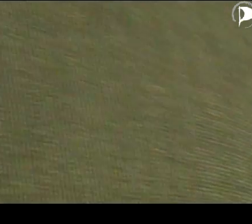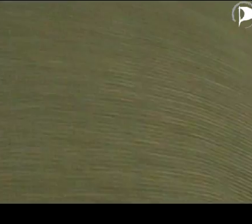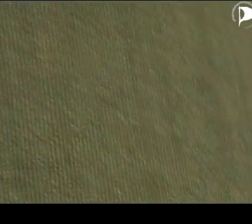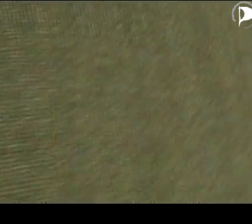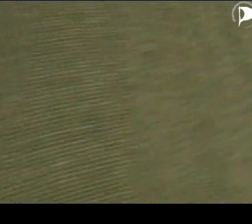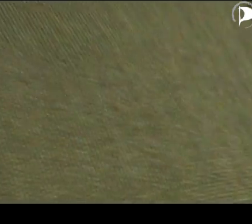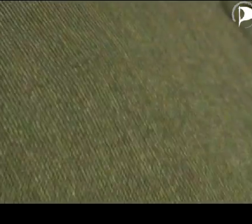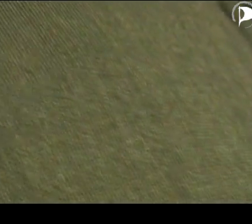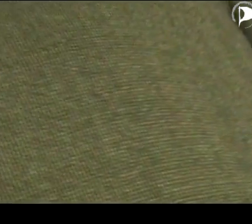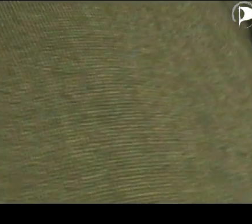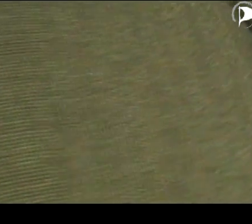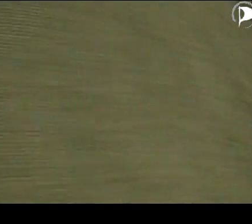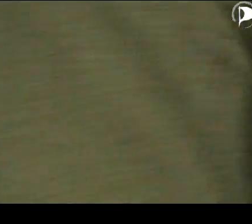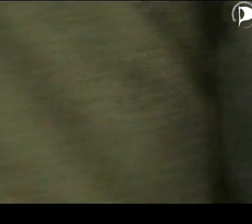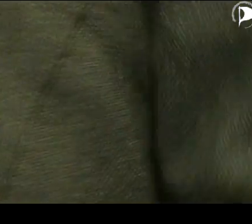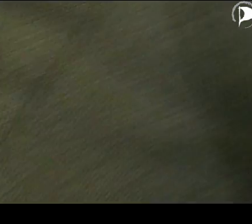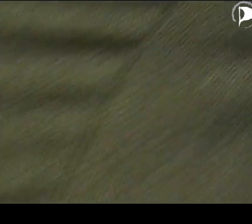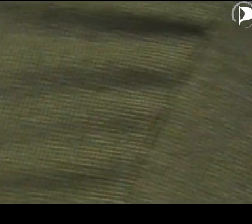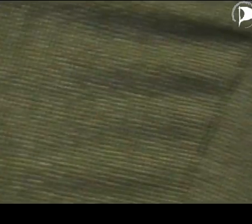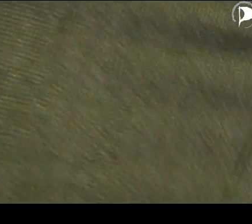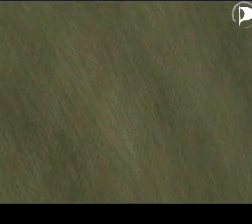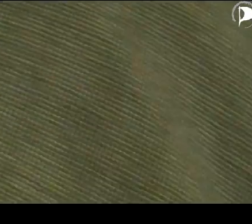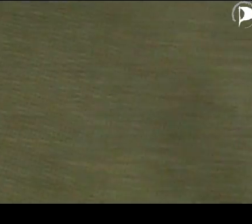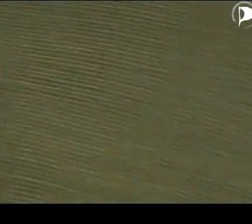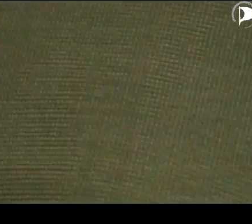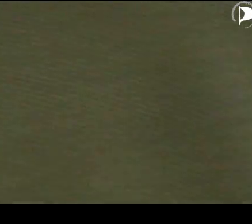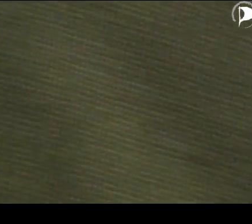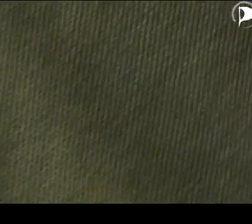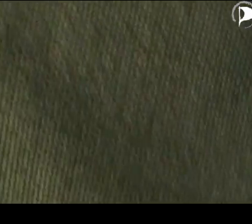spanischen townsville und 5000